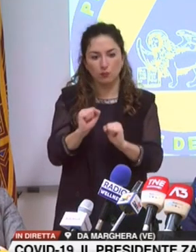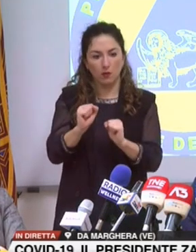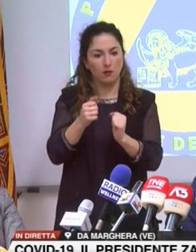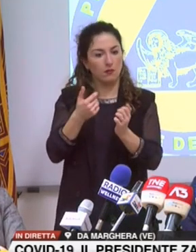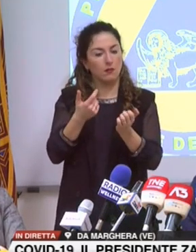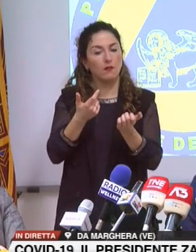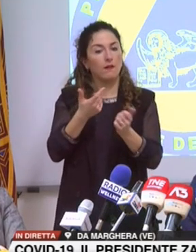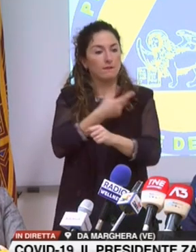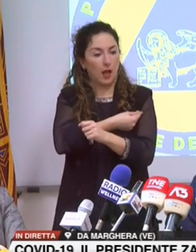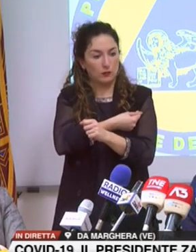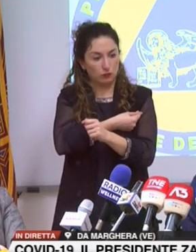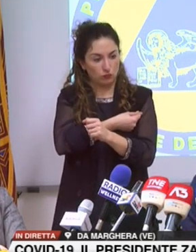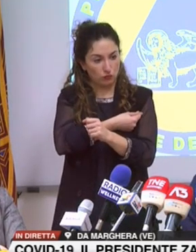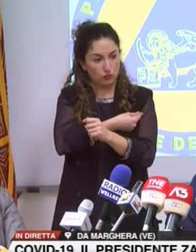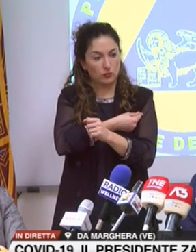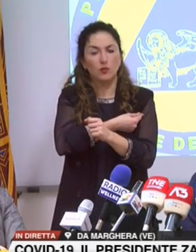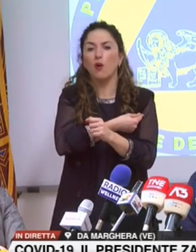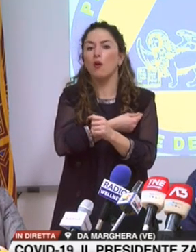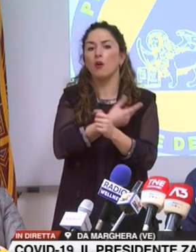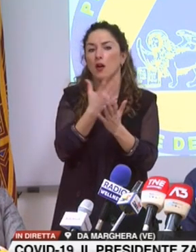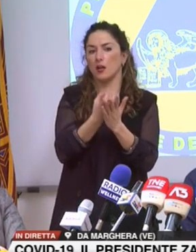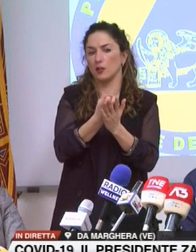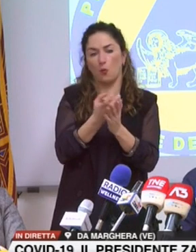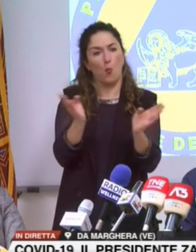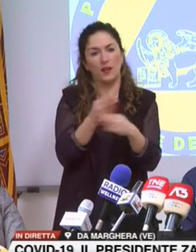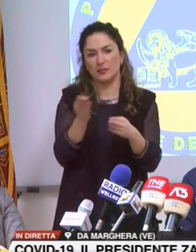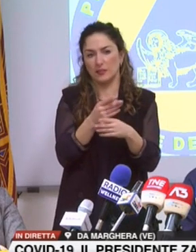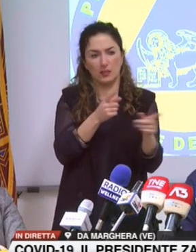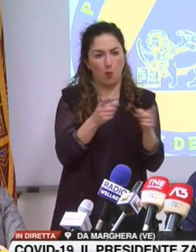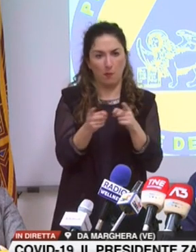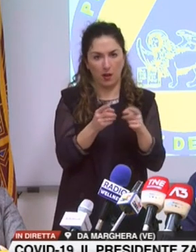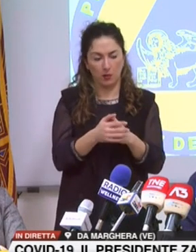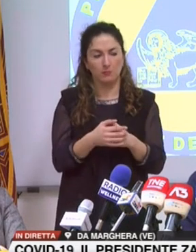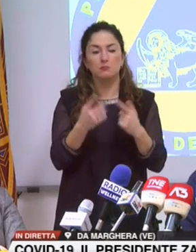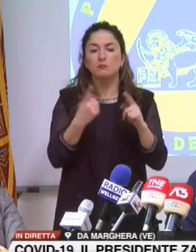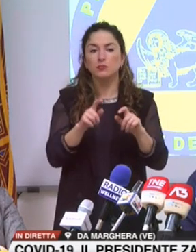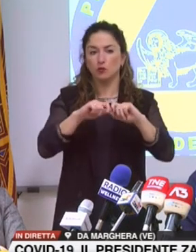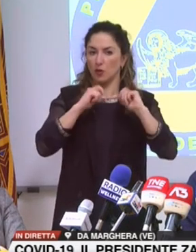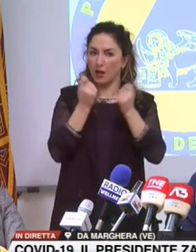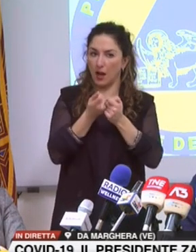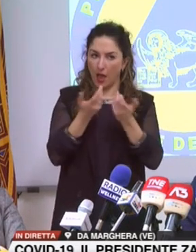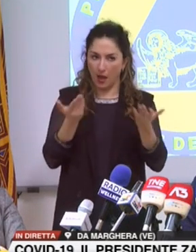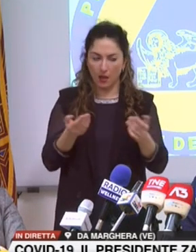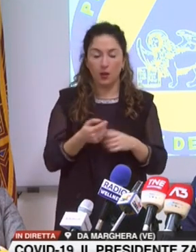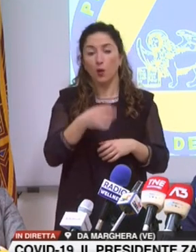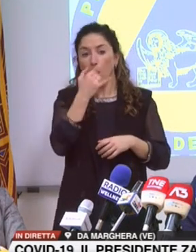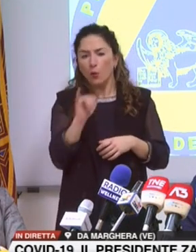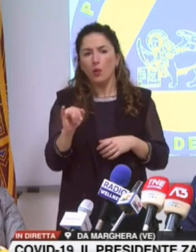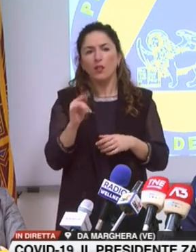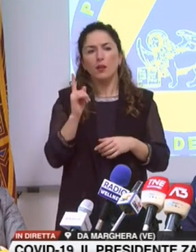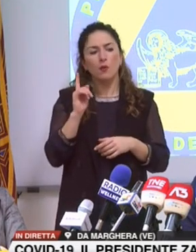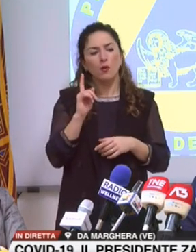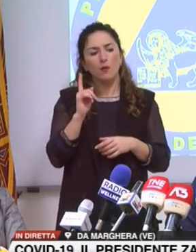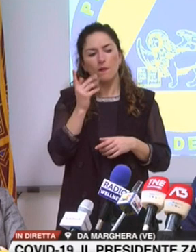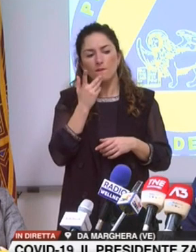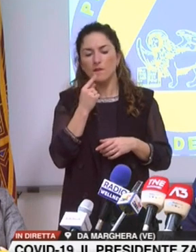tutte le vaccinazioni nei contesti che ho detto. Questi sono gli aspetti principali, e c'è un ultimo aspetto e sul